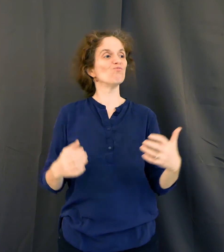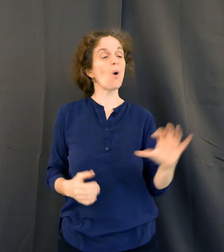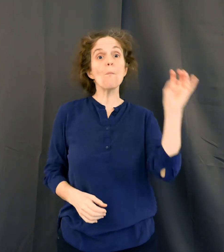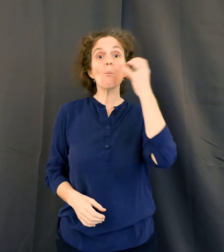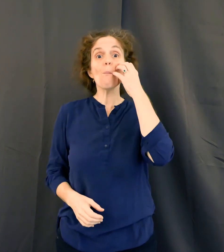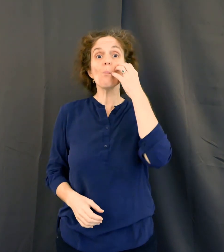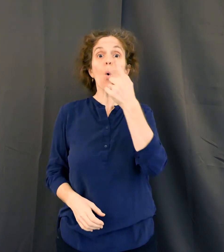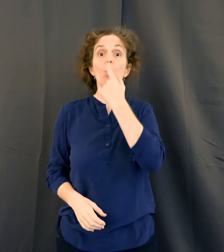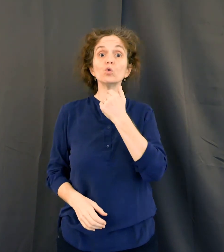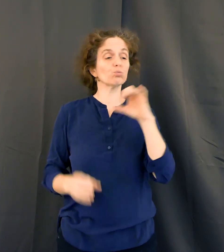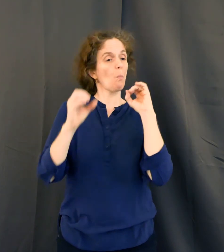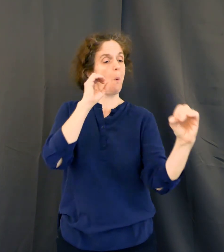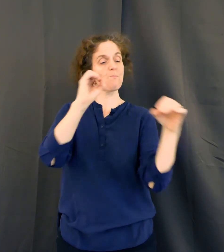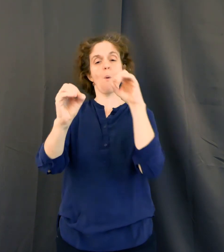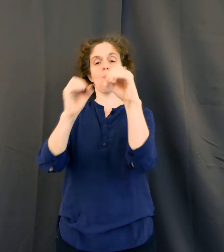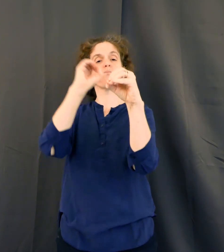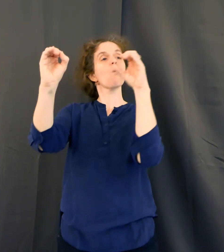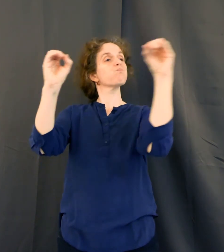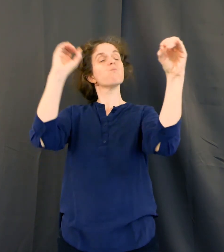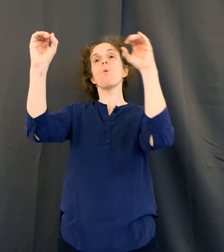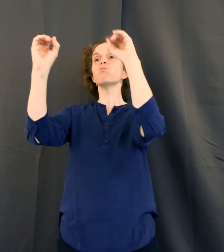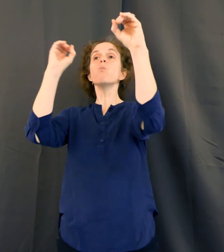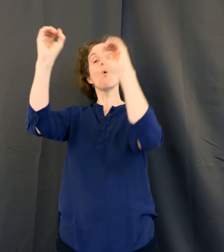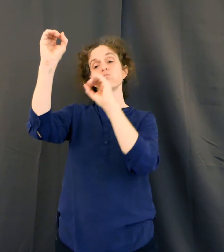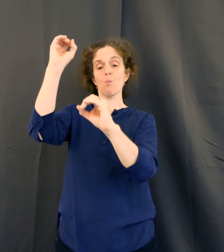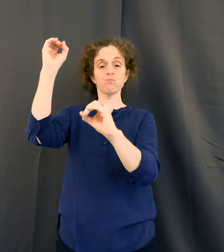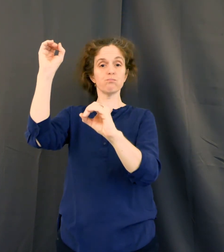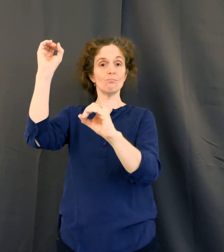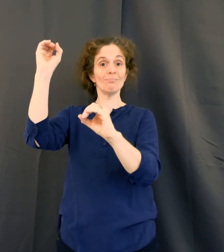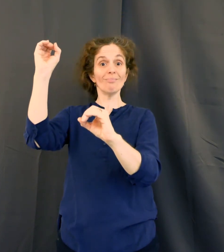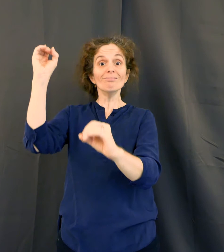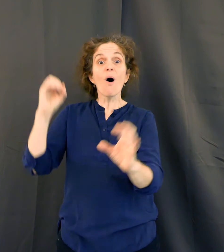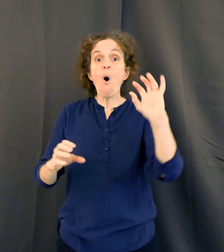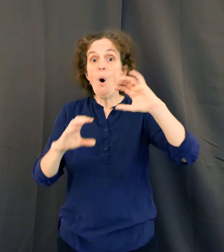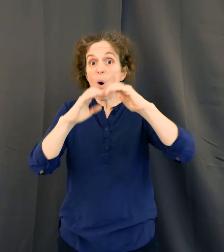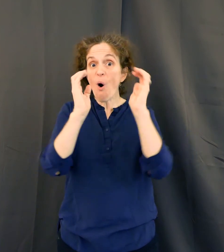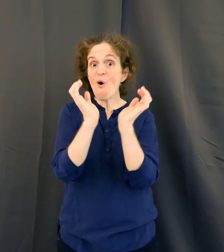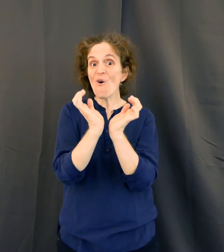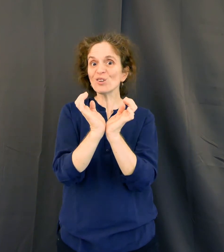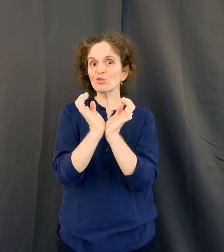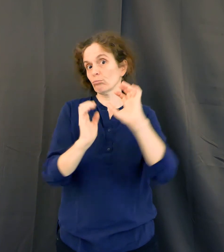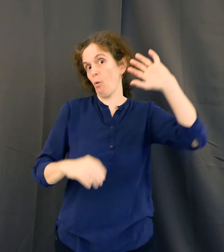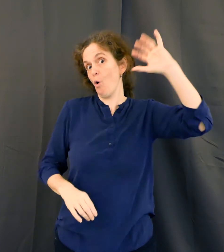Il faut maintenant le décorer. Ils prennent des pommes rouges, qu'ils disposent partout, des